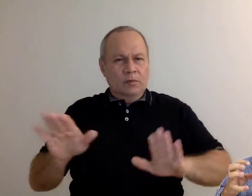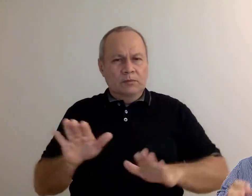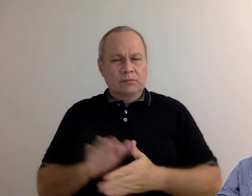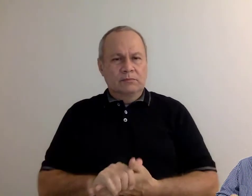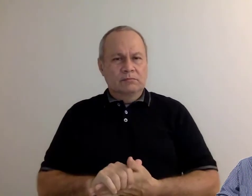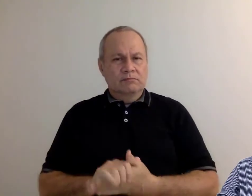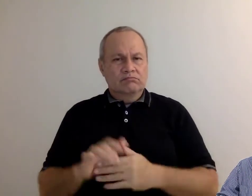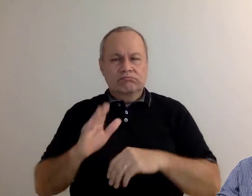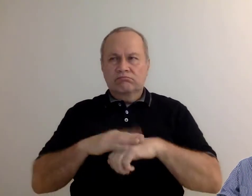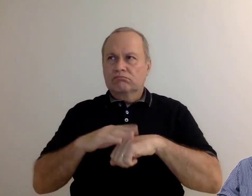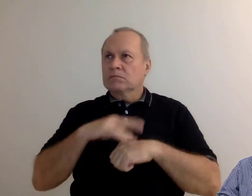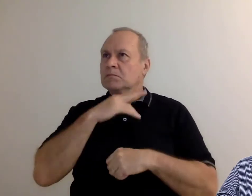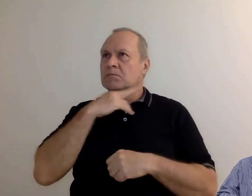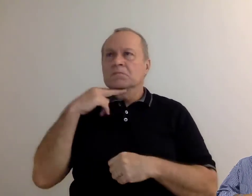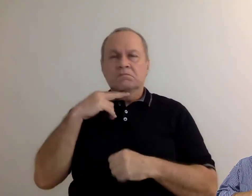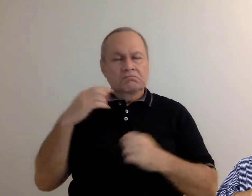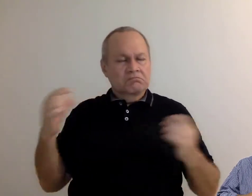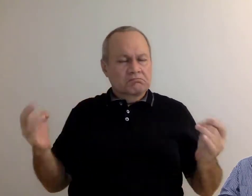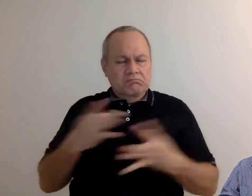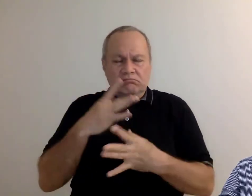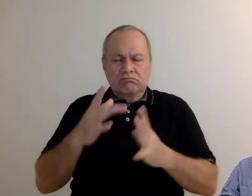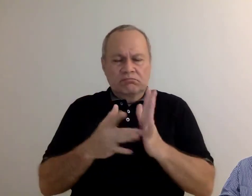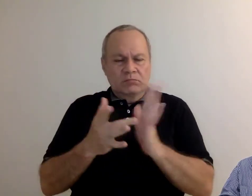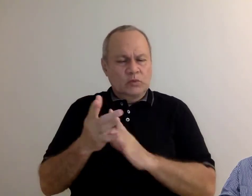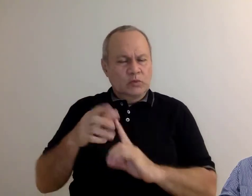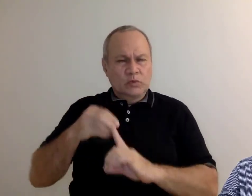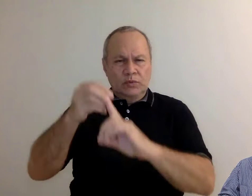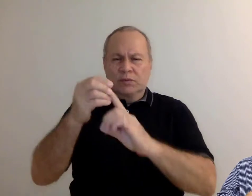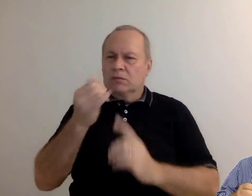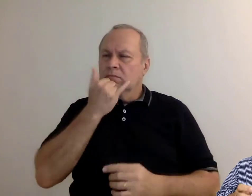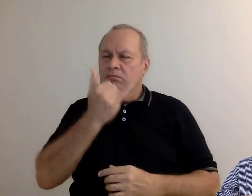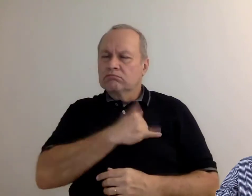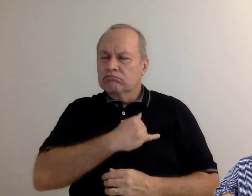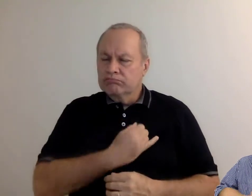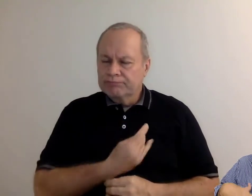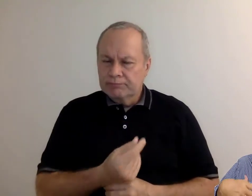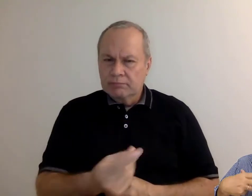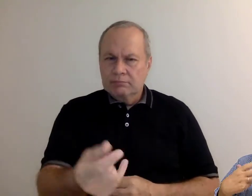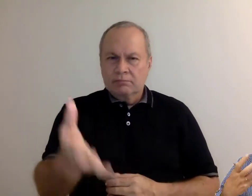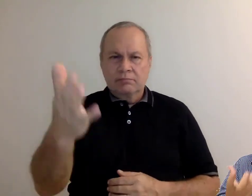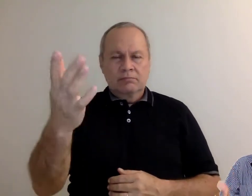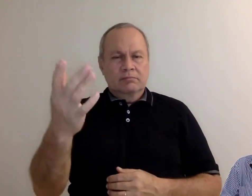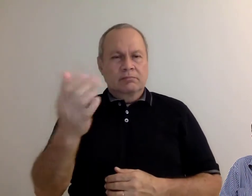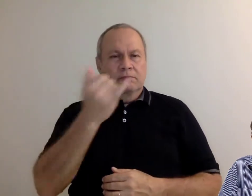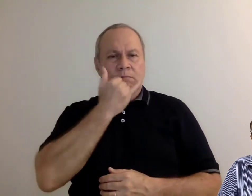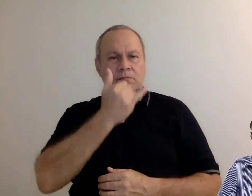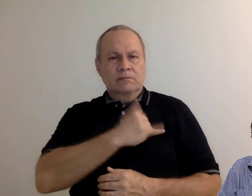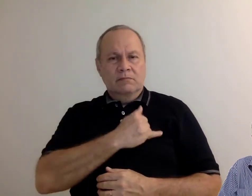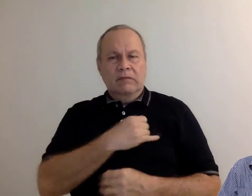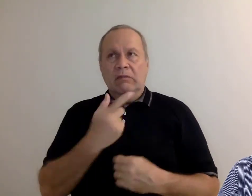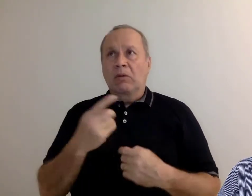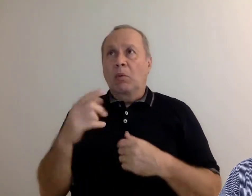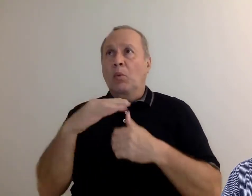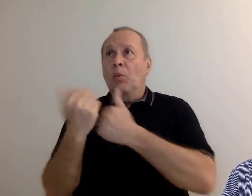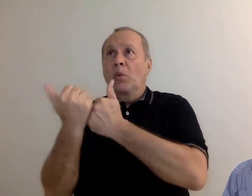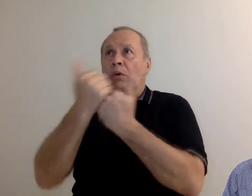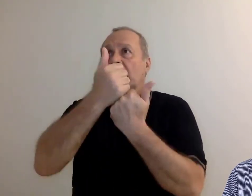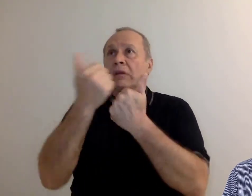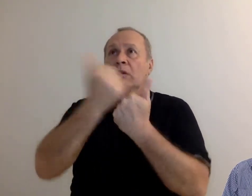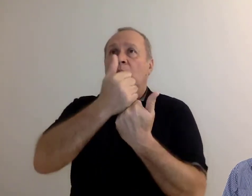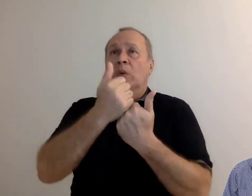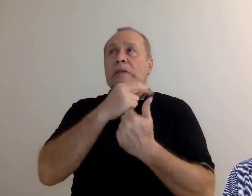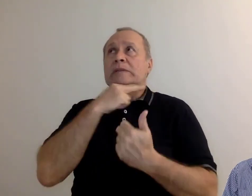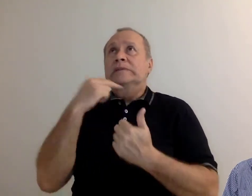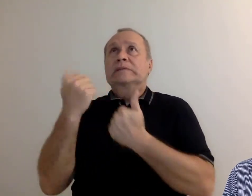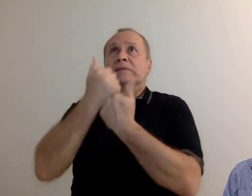e ainda é suficiente para perdoar os nossos pecados, de maneira que nós não precisamos oferecer outros